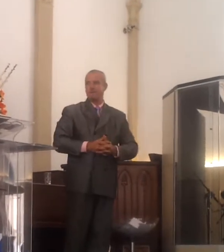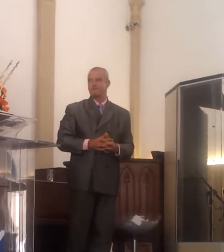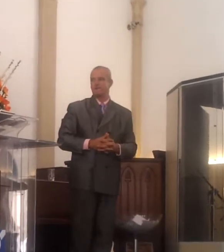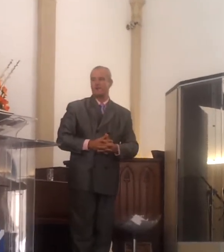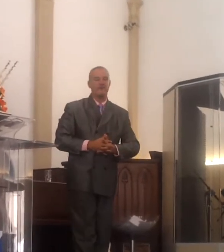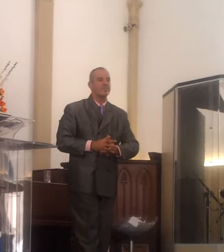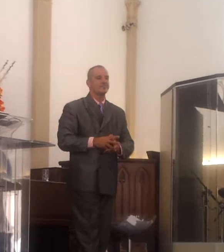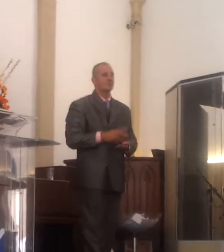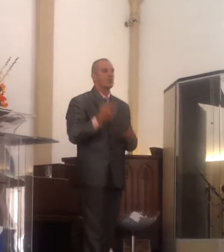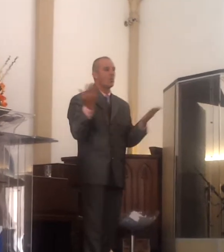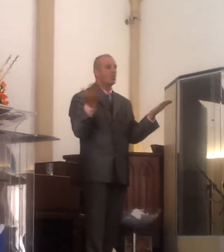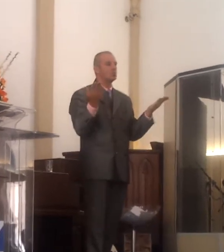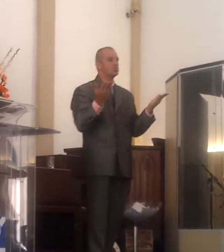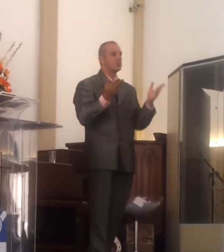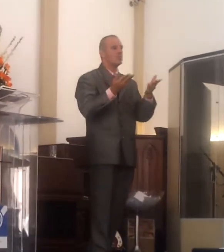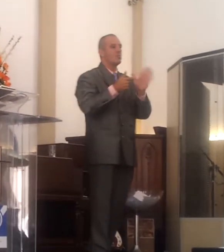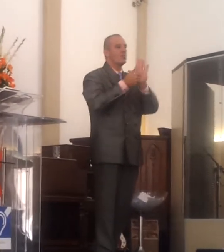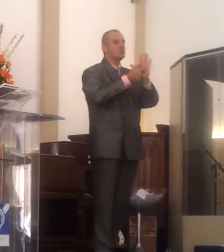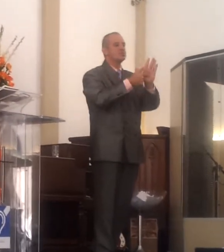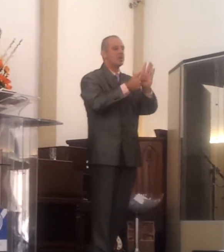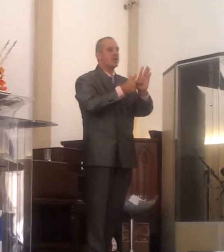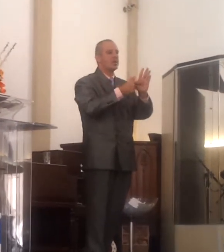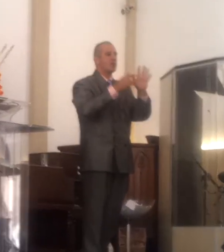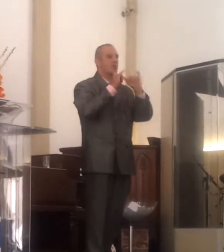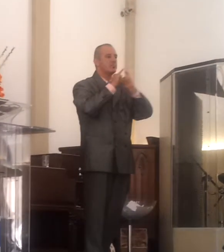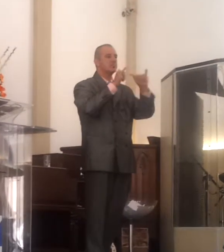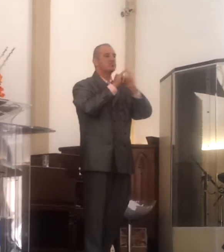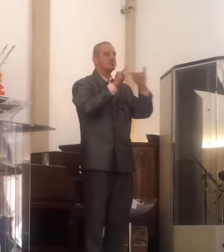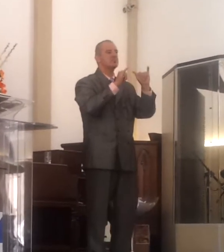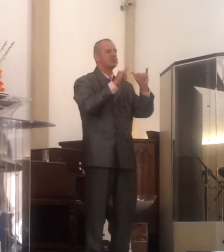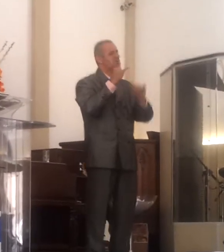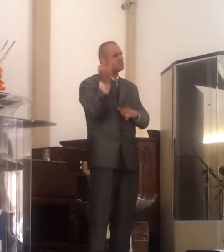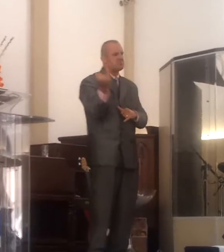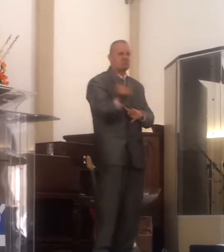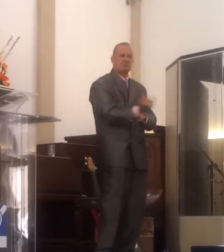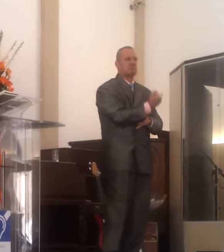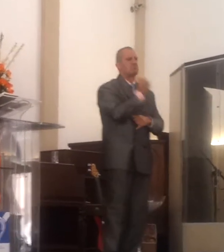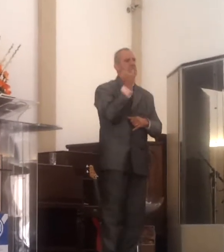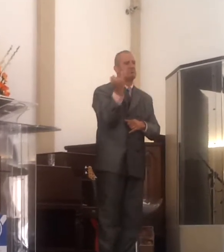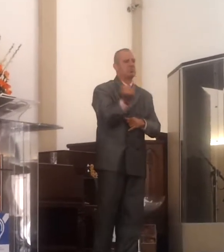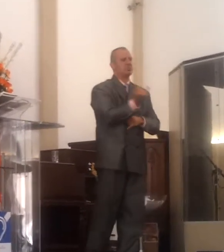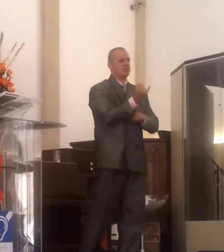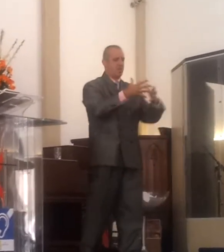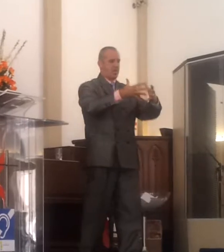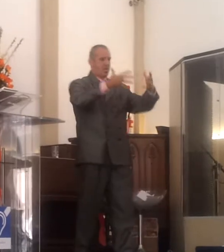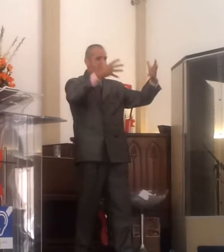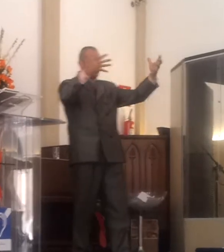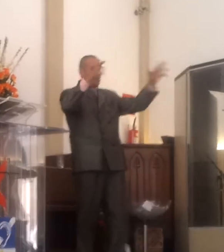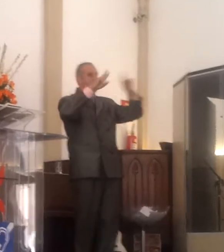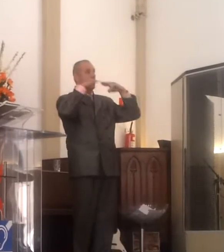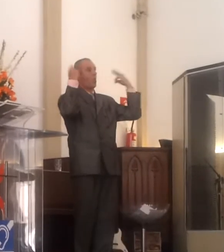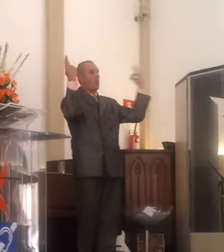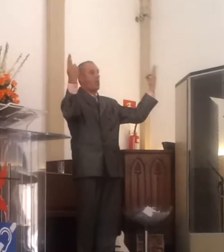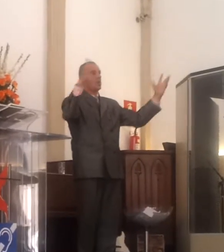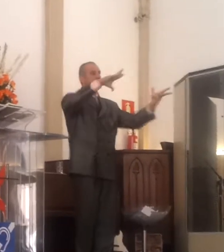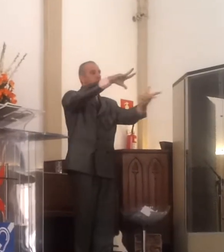da igreja. Muito obrigado. Nós temos aqui trazer aos irmãos uma mensagem que é de extrema importância para o agradecimento do Reino na face